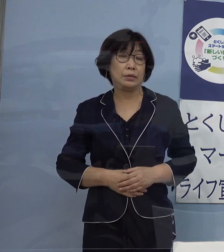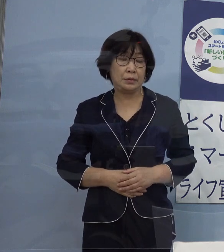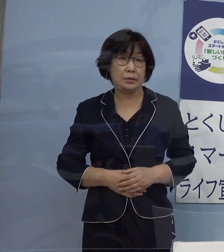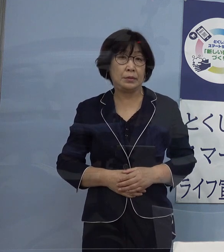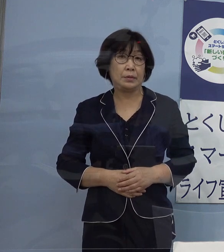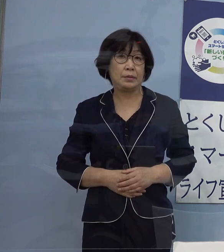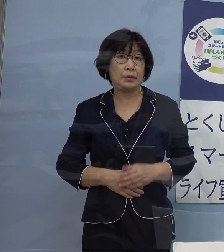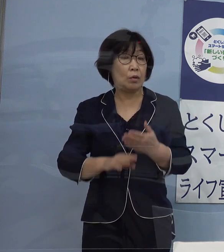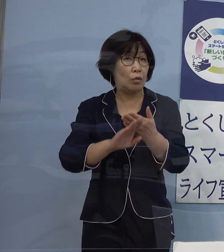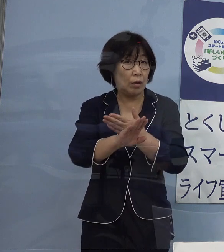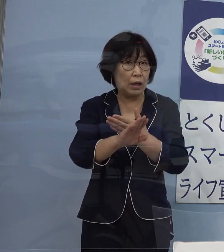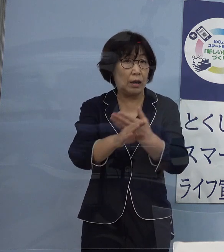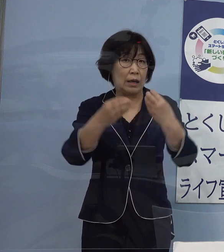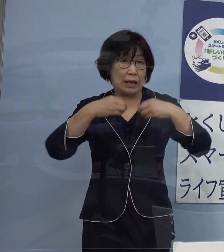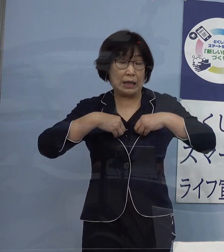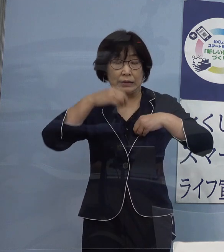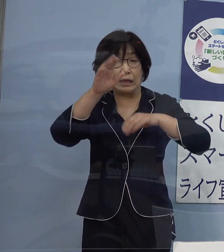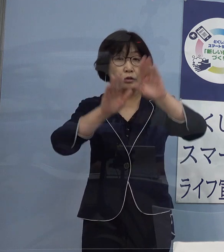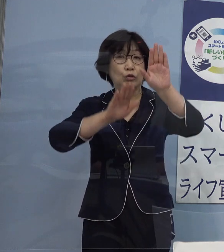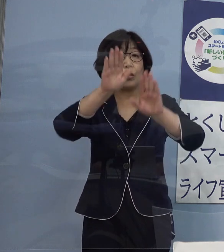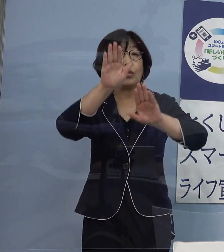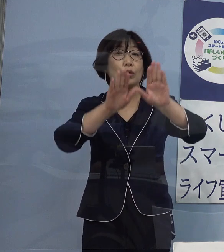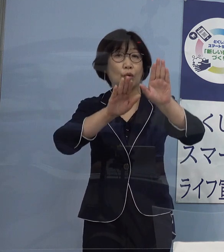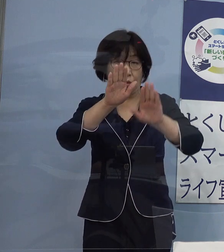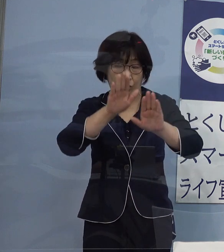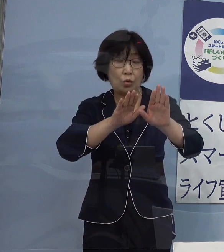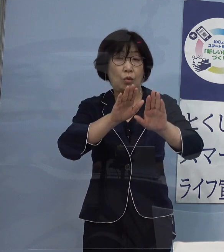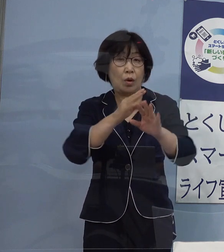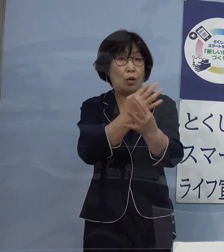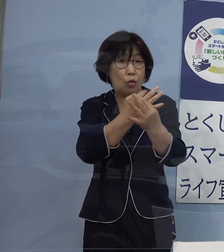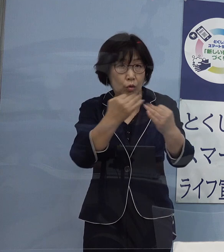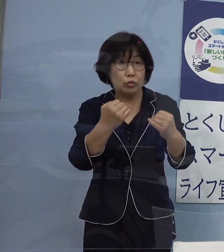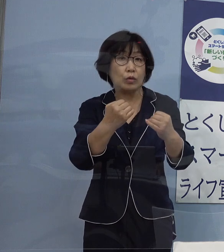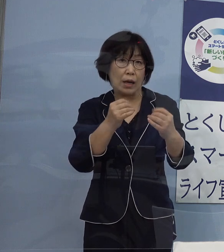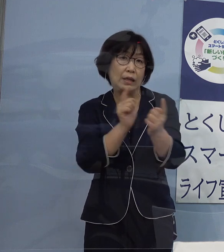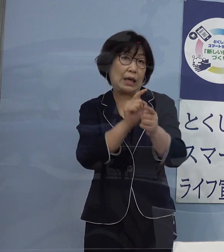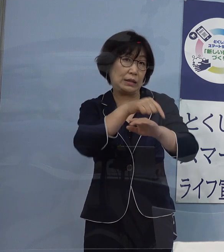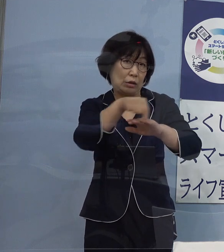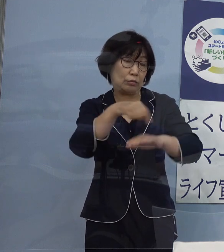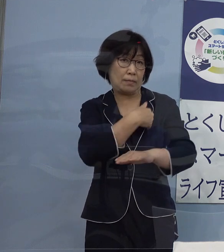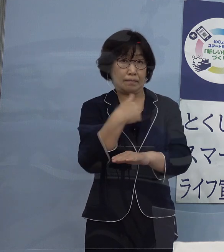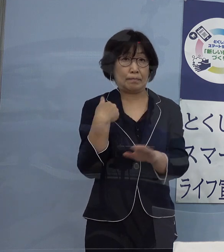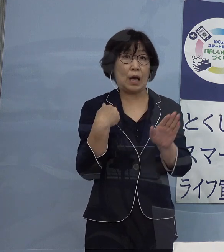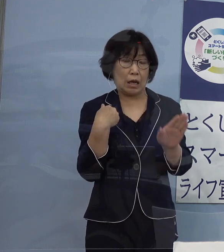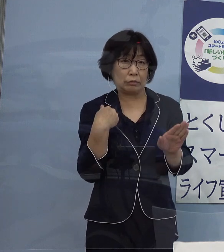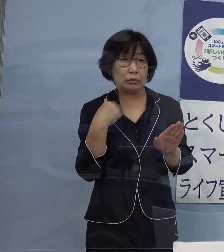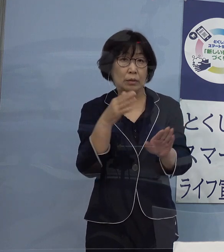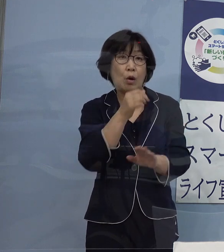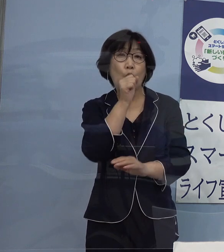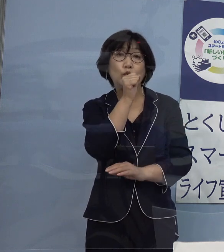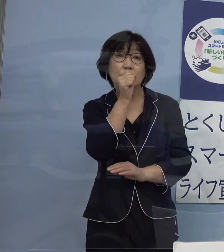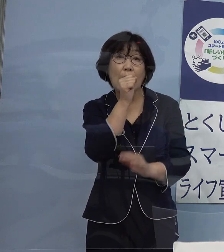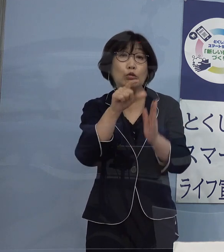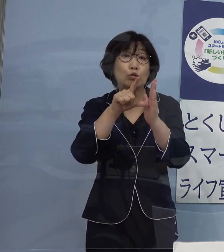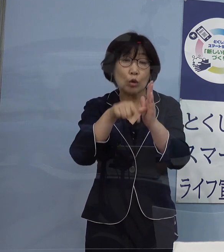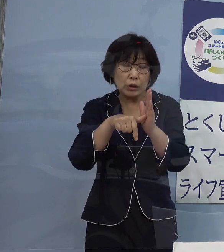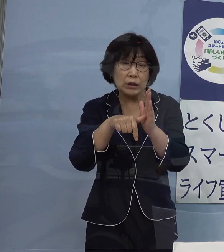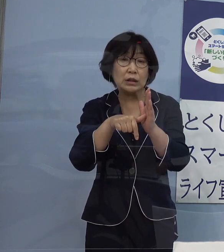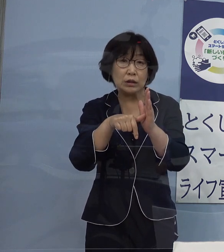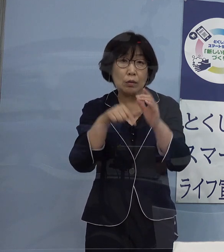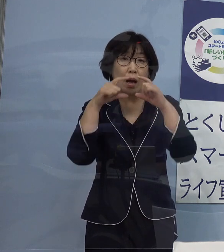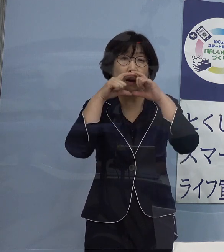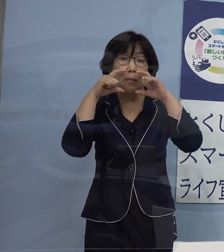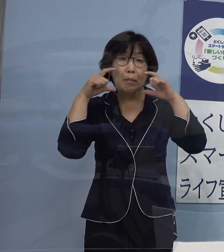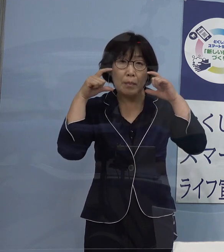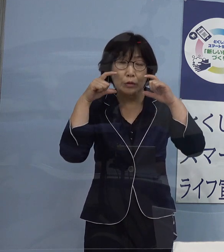後の感染状況も多くはできているところなんですが、やはり歌うときにはマイクを、まあ、マスク、これ